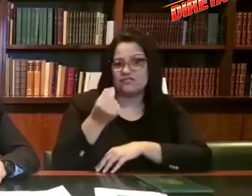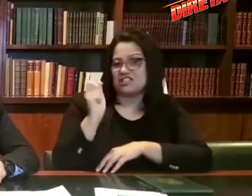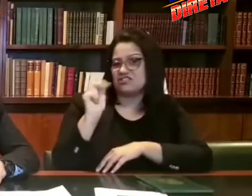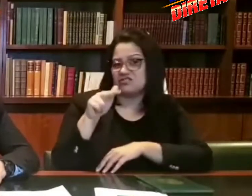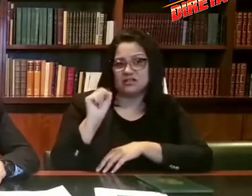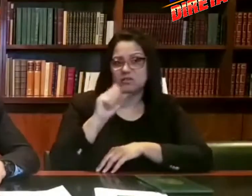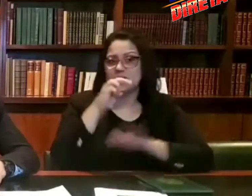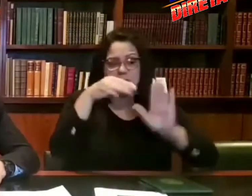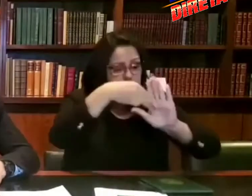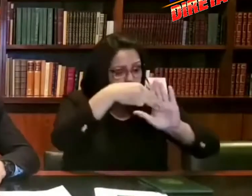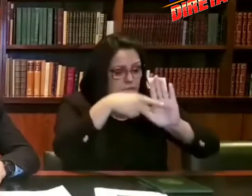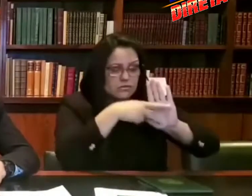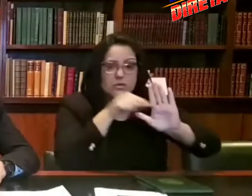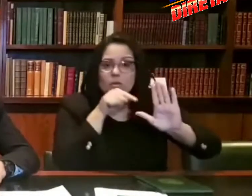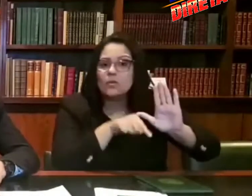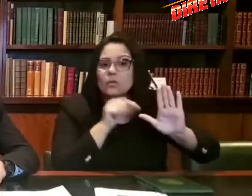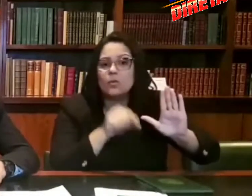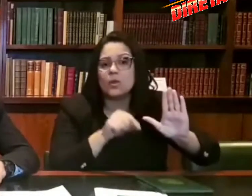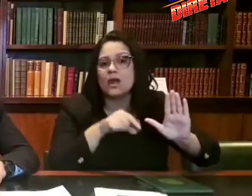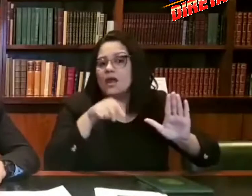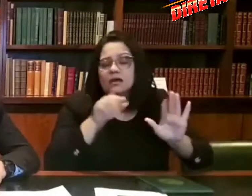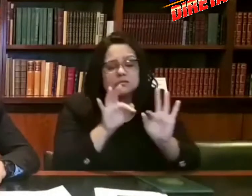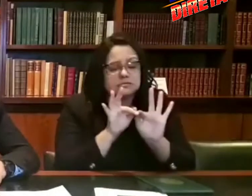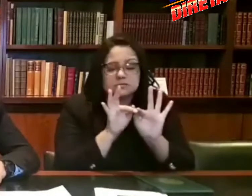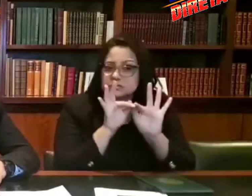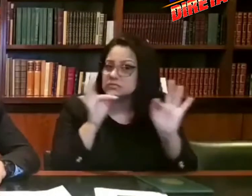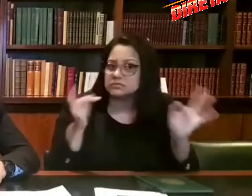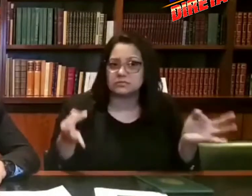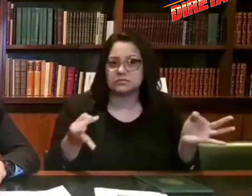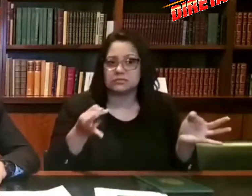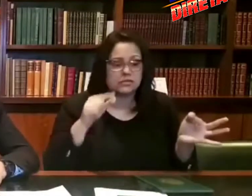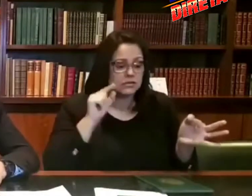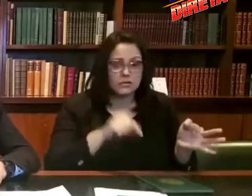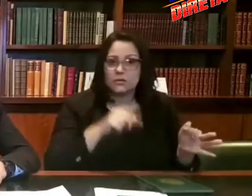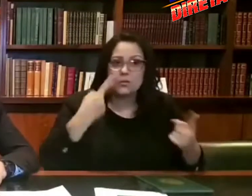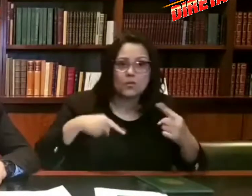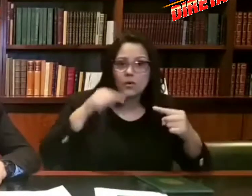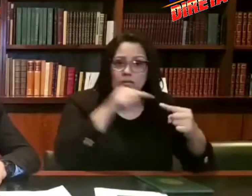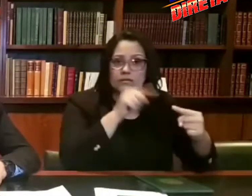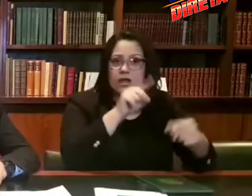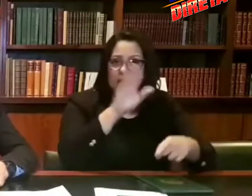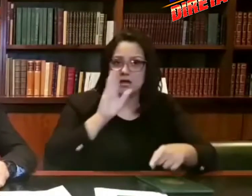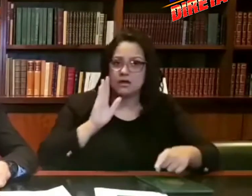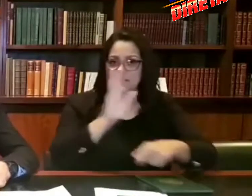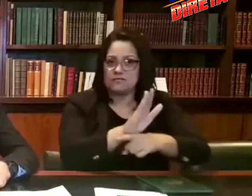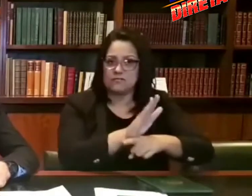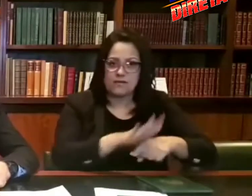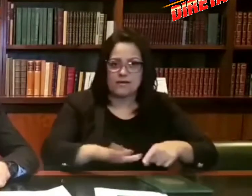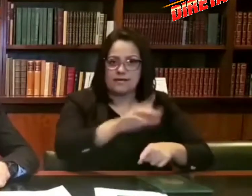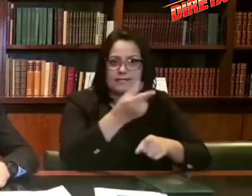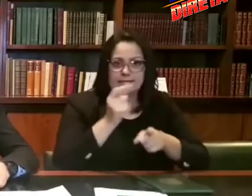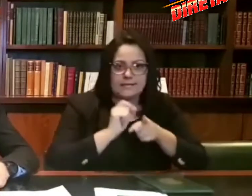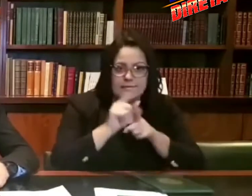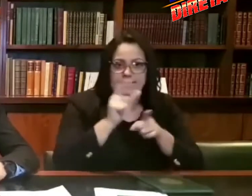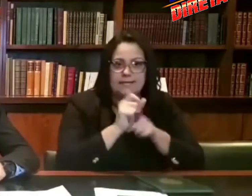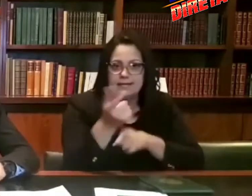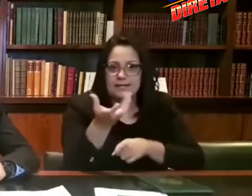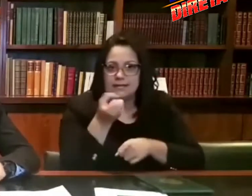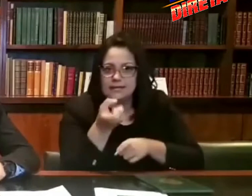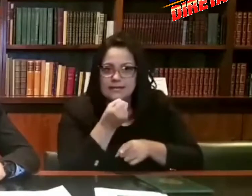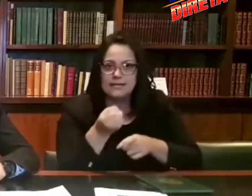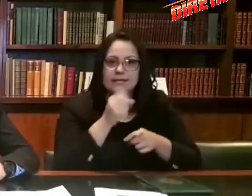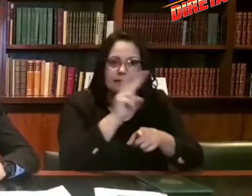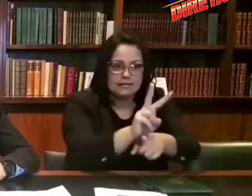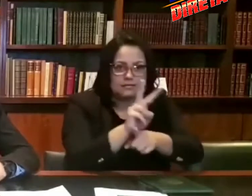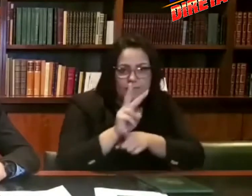provisória? É uma coisa simples. Exatamente para ajudar nesta questão do crédito, o Banco